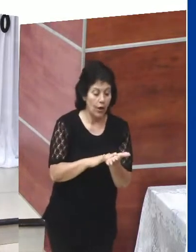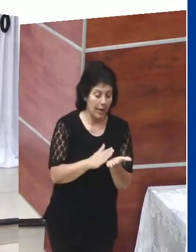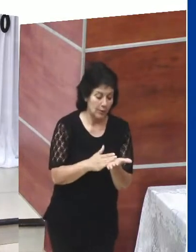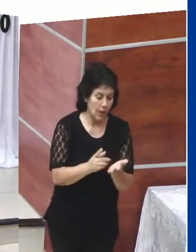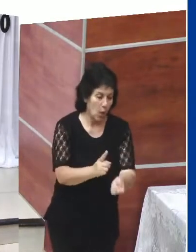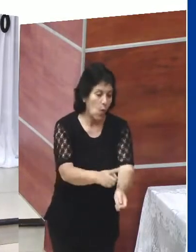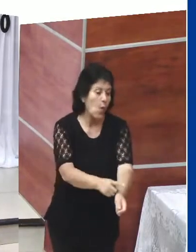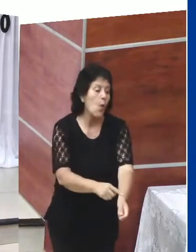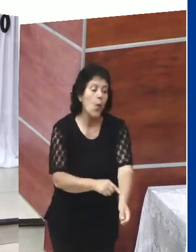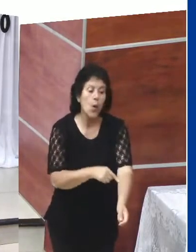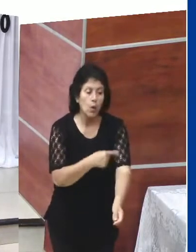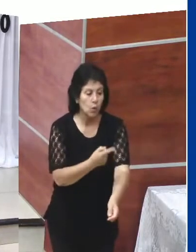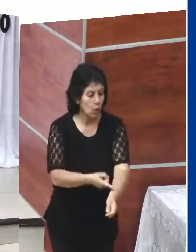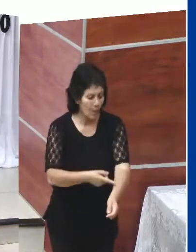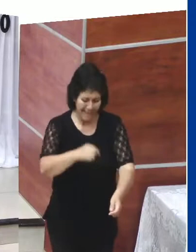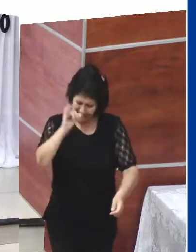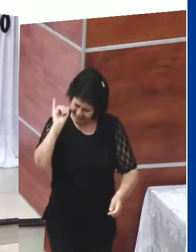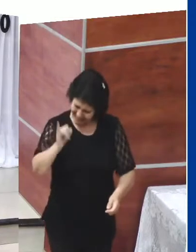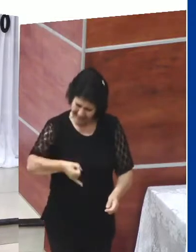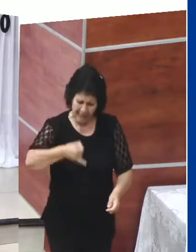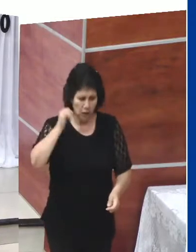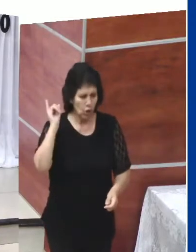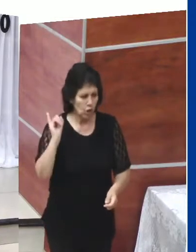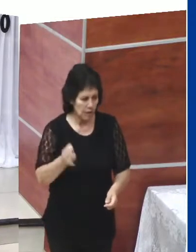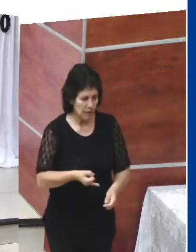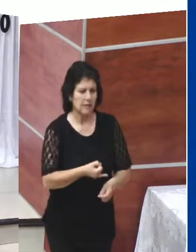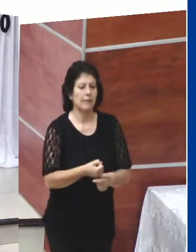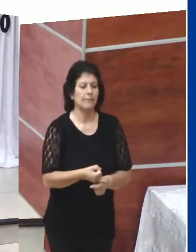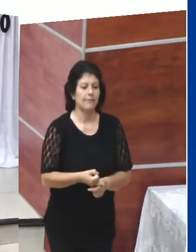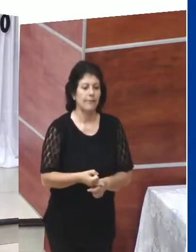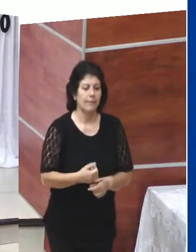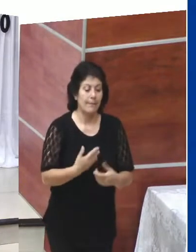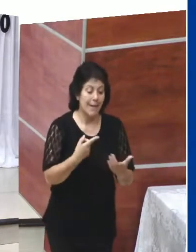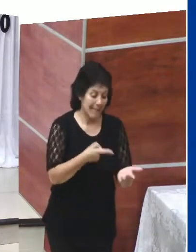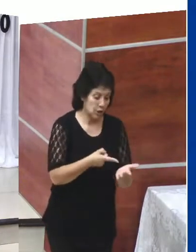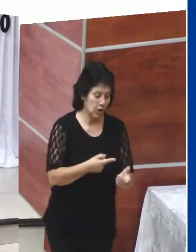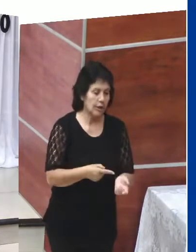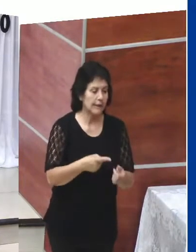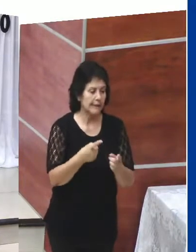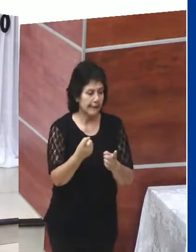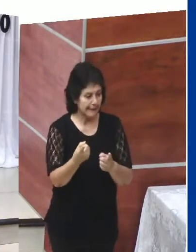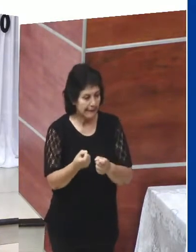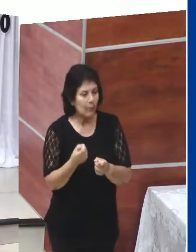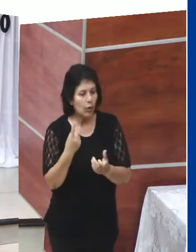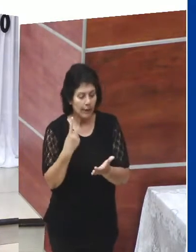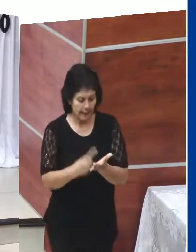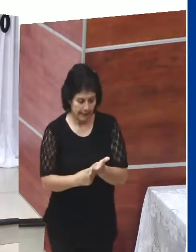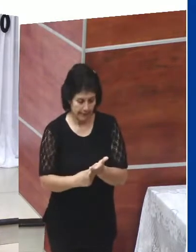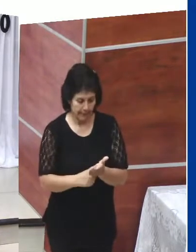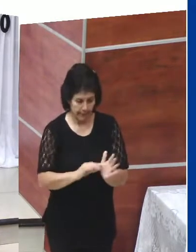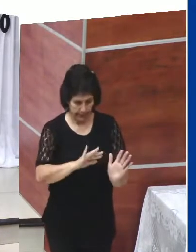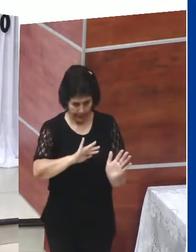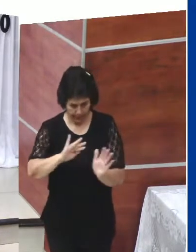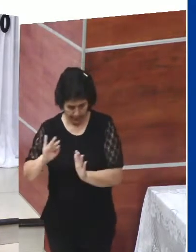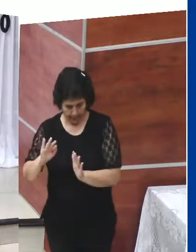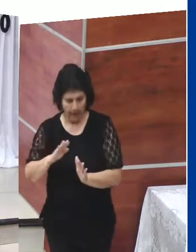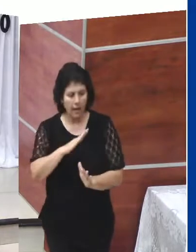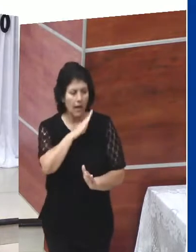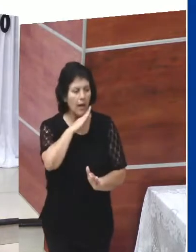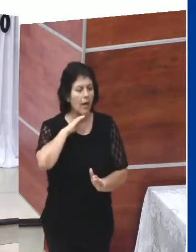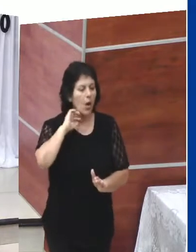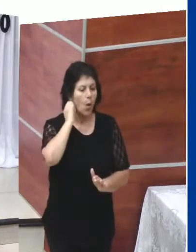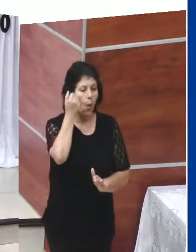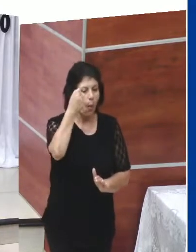que debemos adquirir y para ello necesitamos decidirnos. Juan 17:17. Si